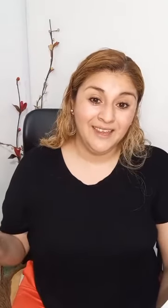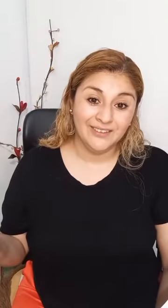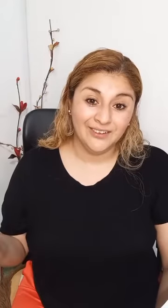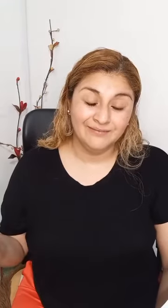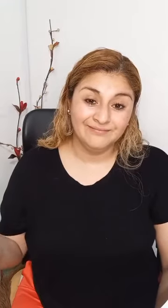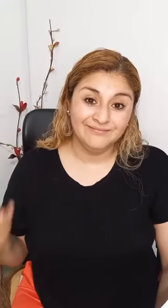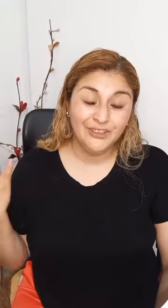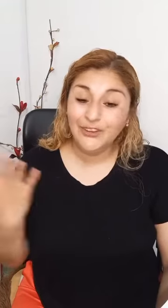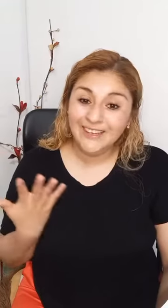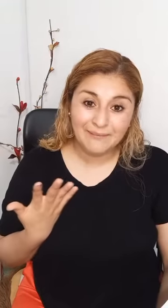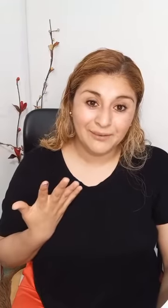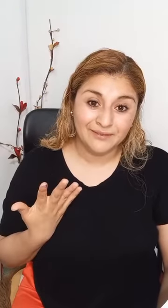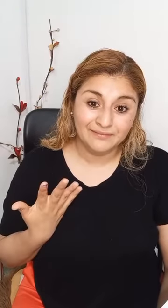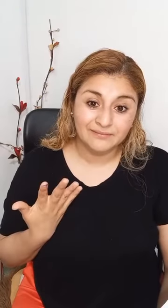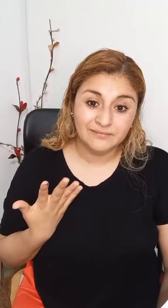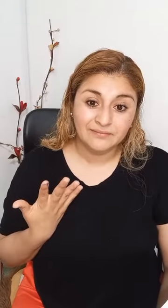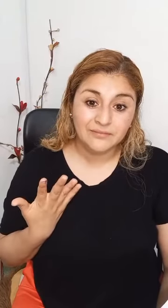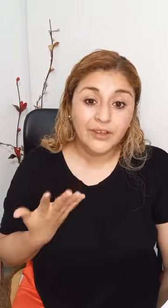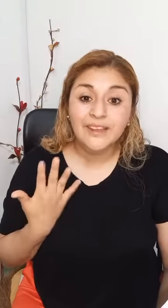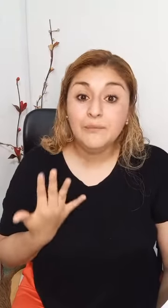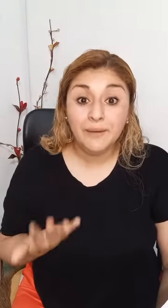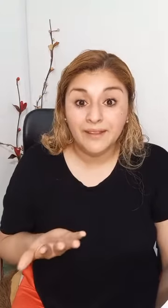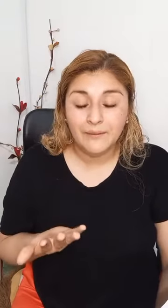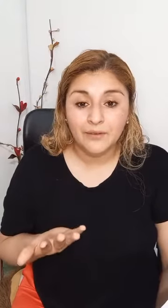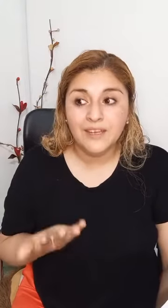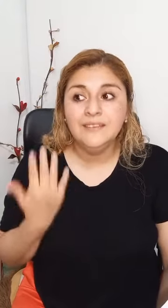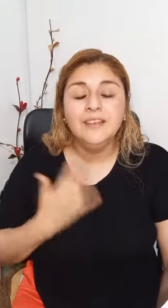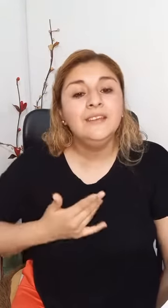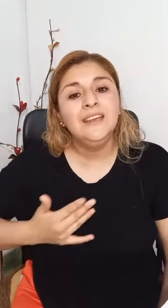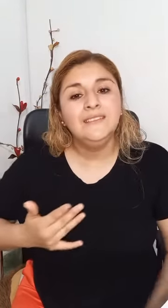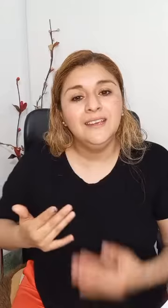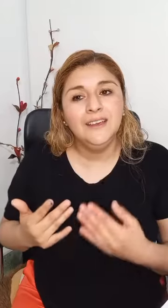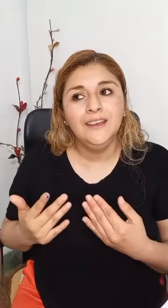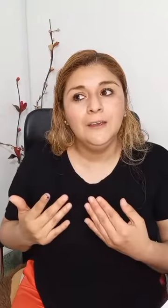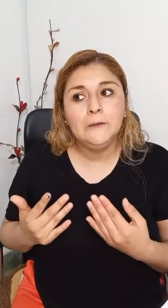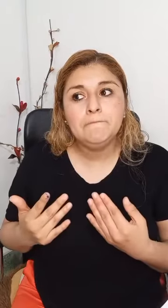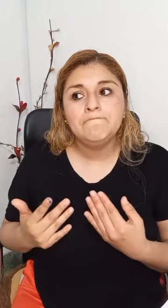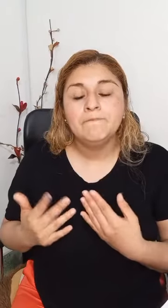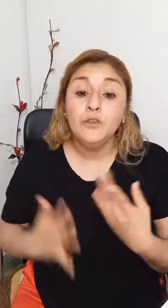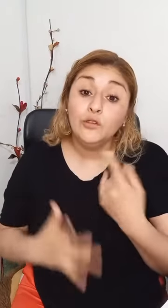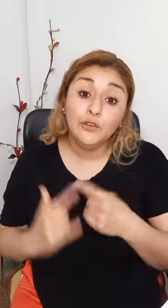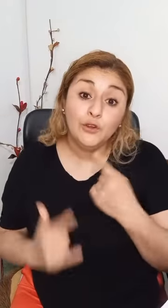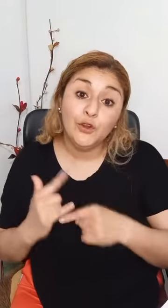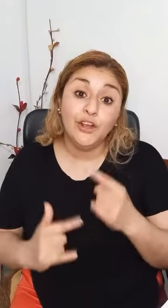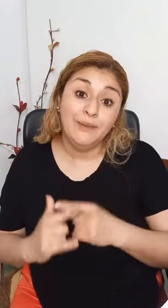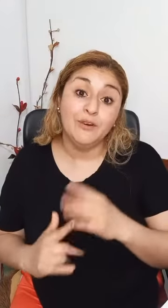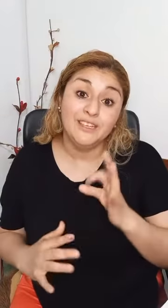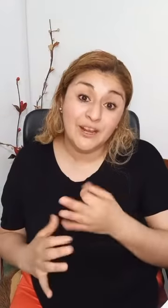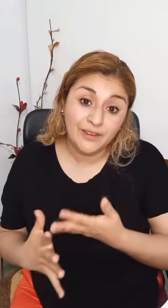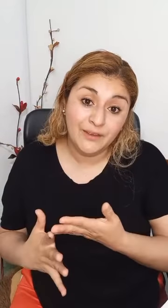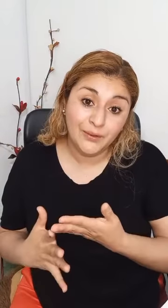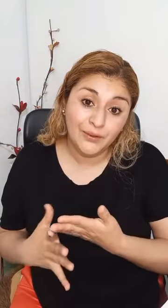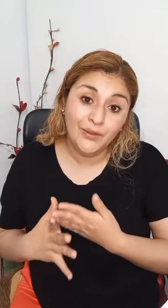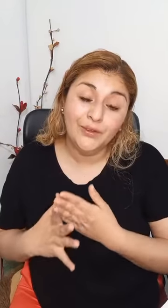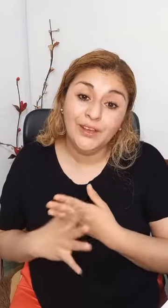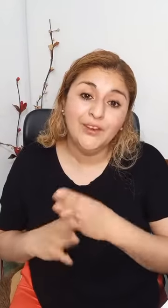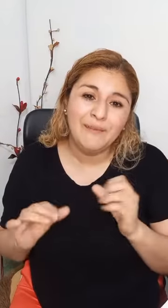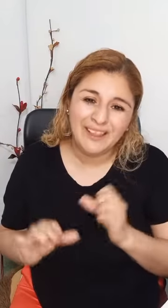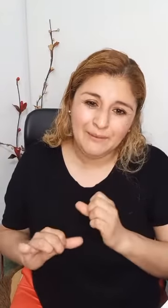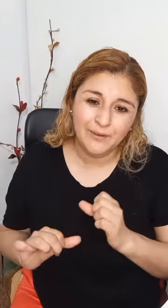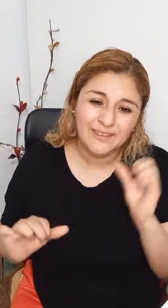aprendiendo, todo el tiempo, todo el tiempo aprendemos y si nosotros nos creemos que ya lo sabemos